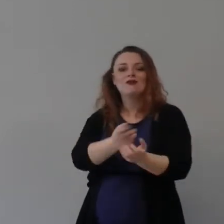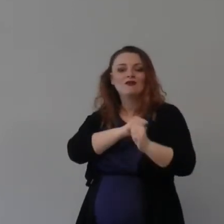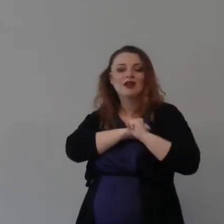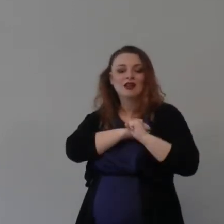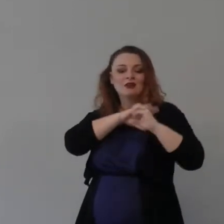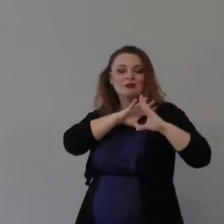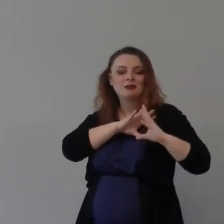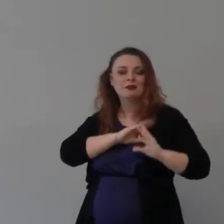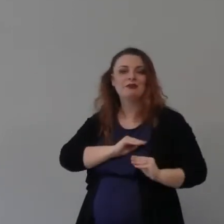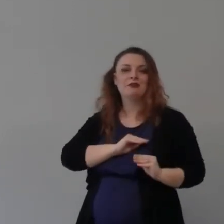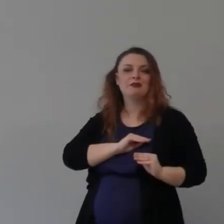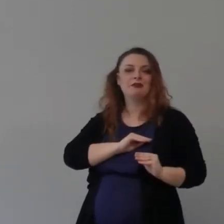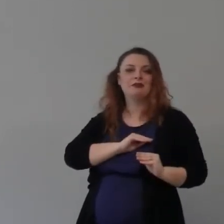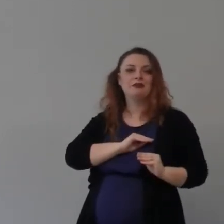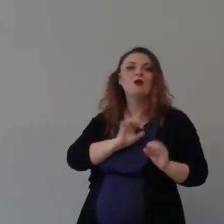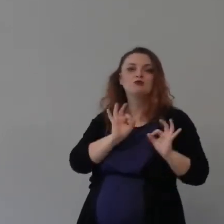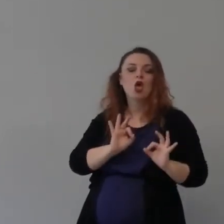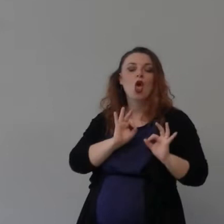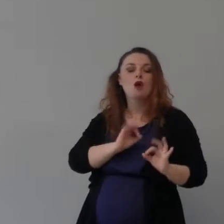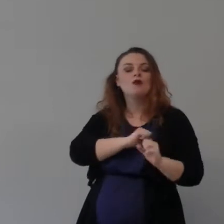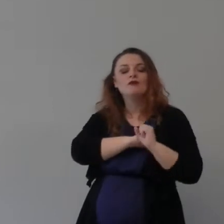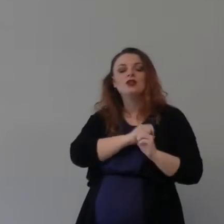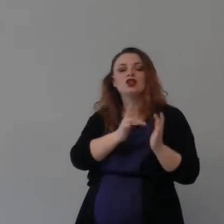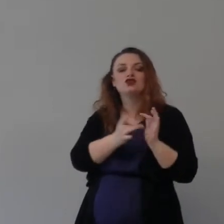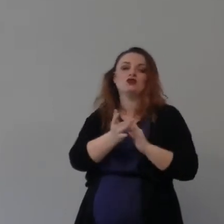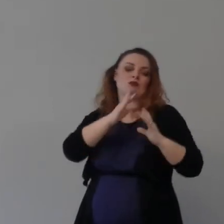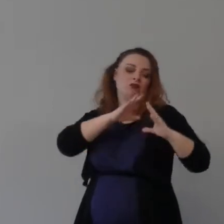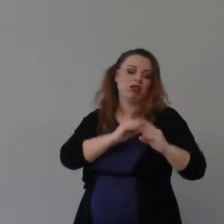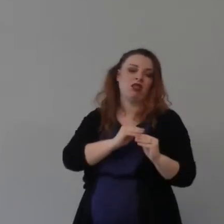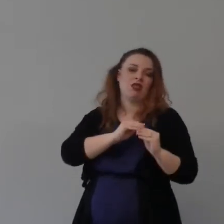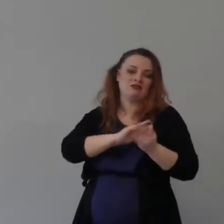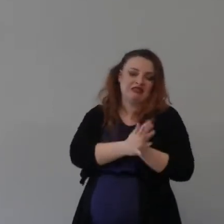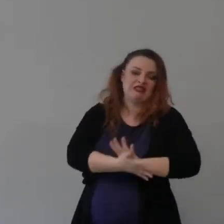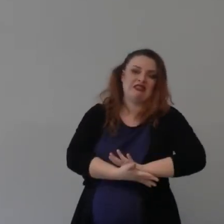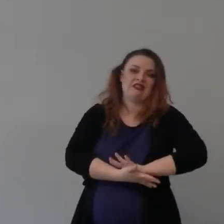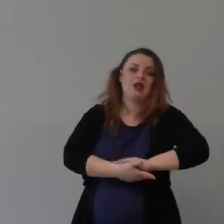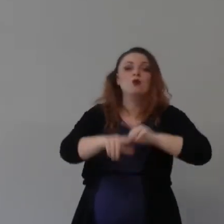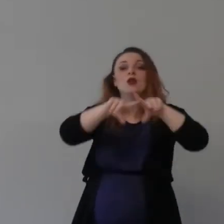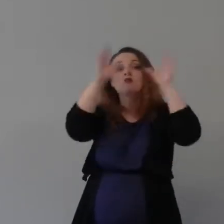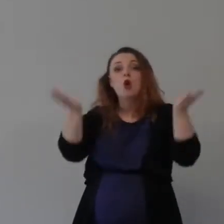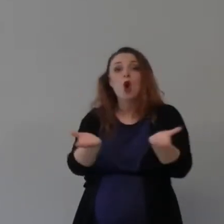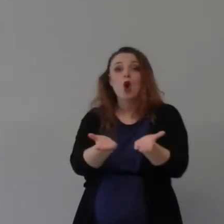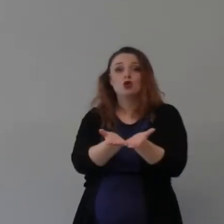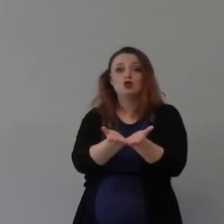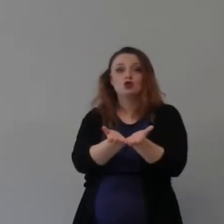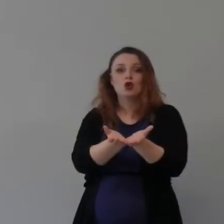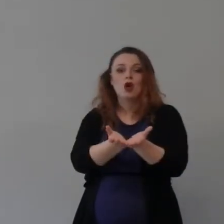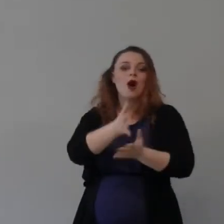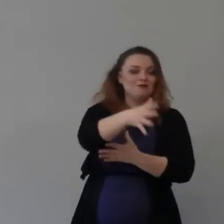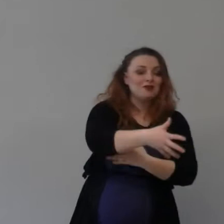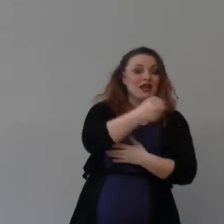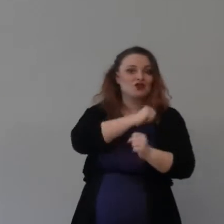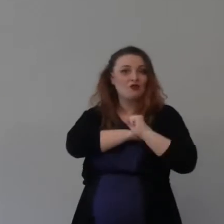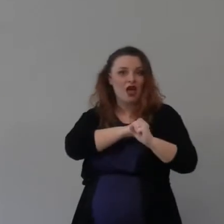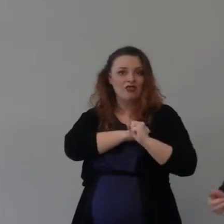Forse è proprio la fede in Gesù che è morta, che è stata uccisa. Il mondo ha crocifisso la tua fede da bambino, da bambina